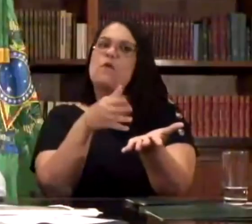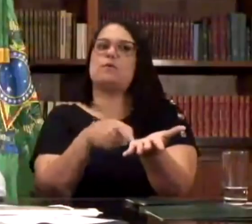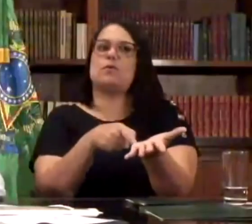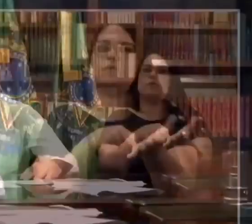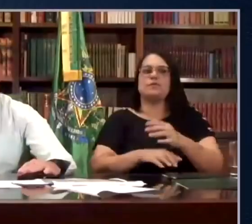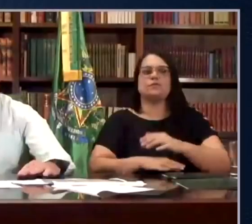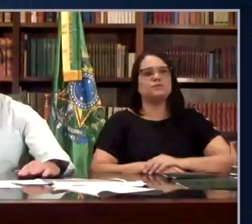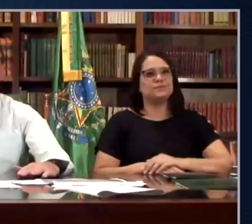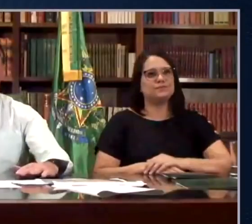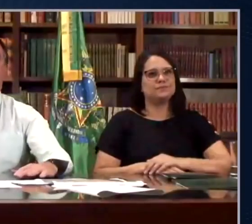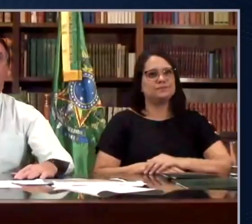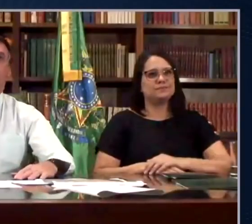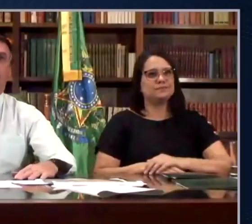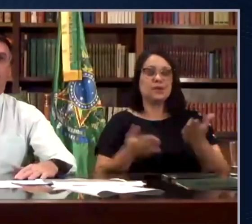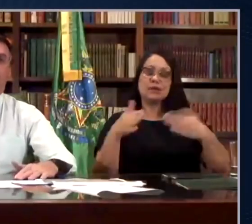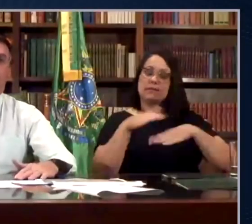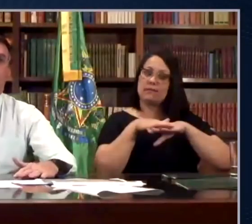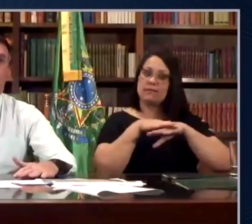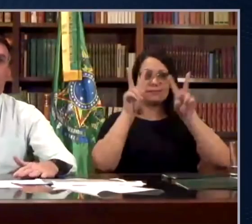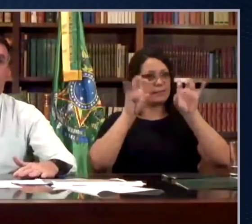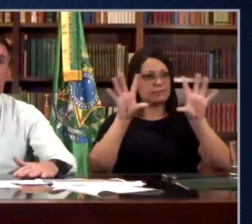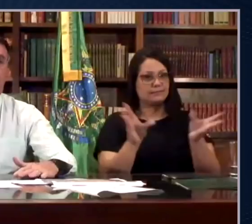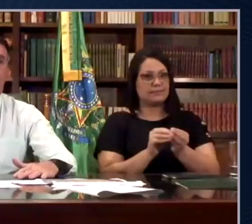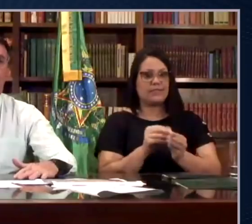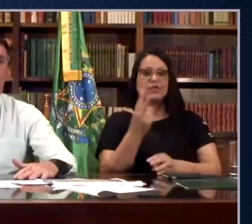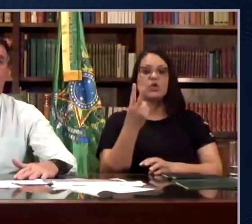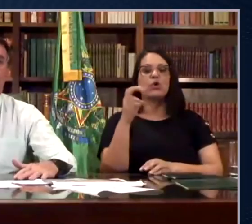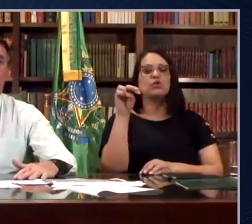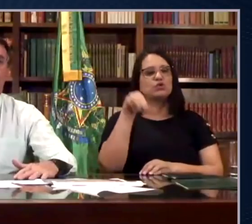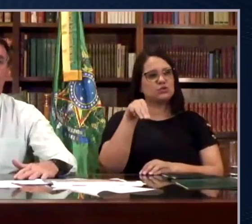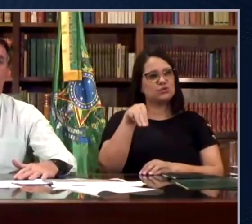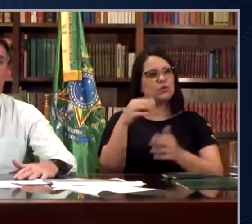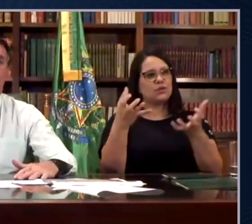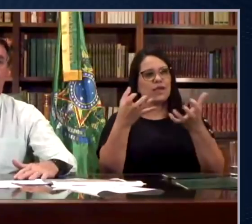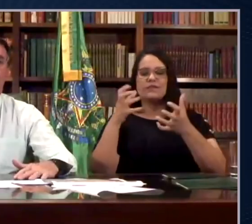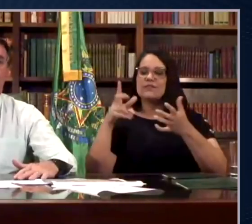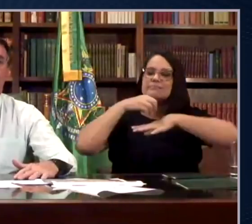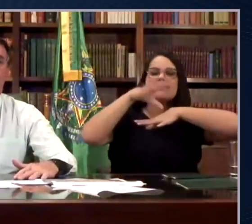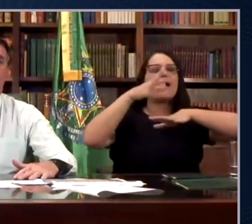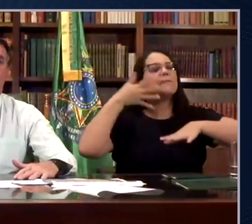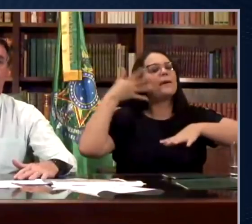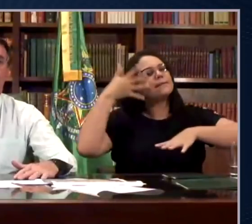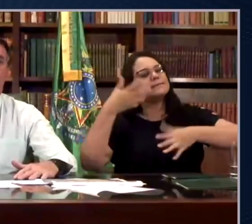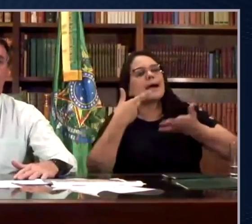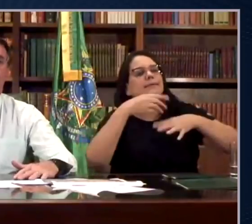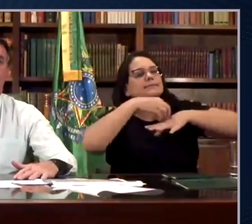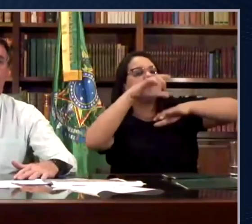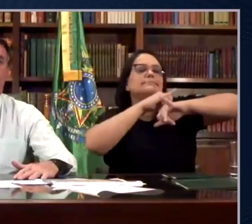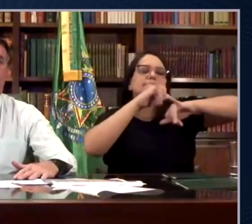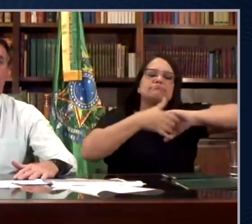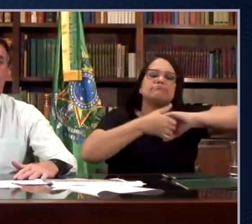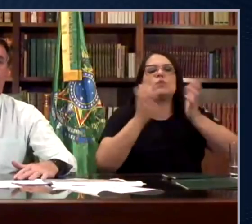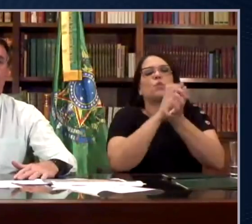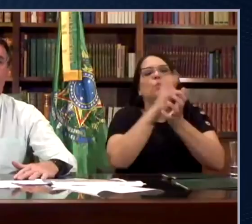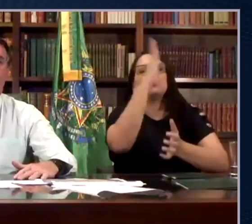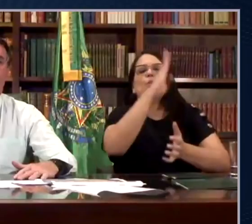caminhando para o final da nossa conversa. Dentro de 2 minutinhos, queria que o senhor deixasse uma mensagem ao povo brasileiro diante dessa crise provocada pelo